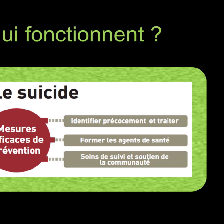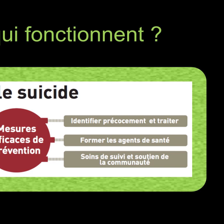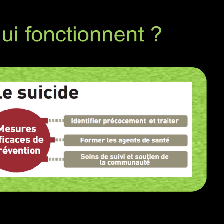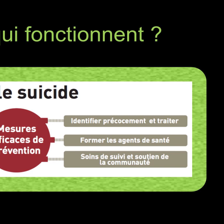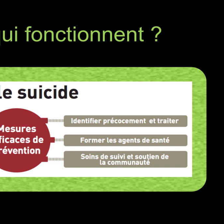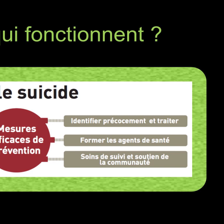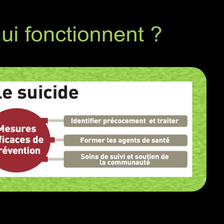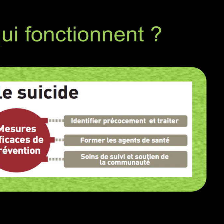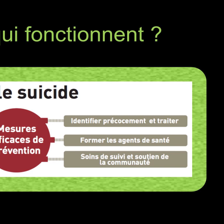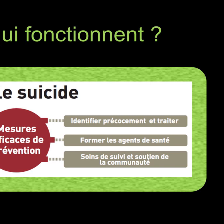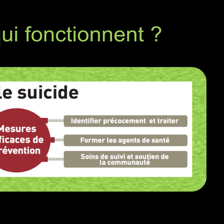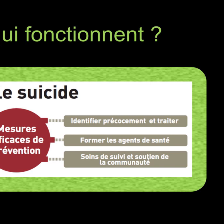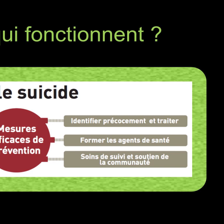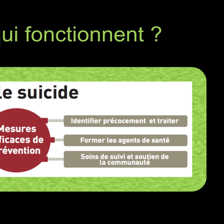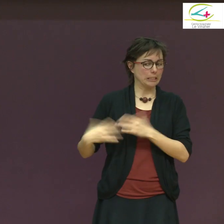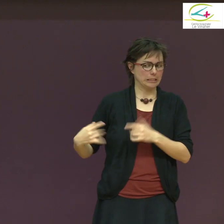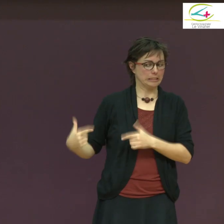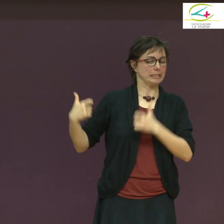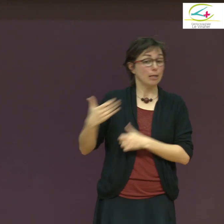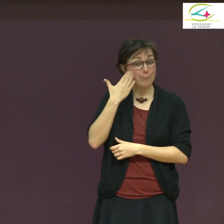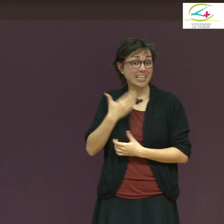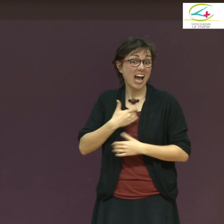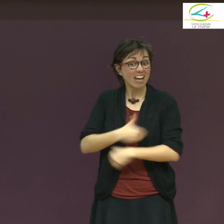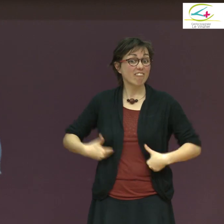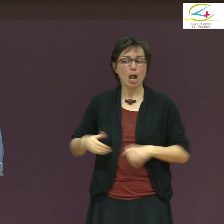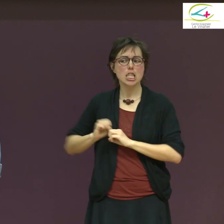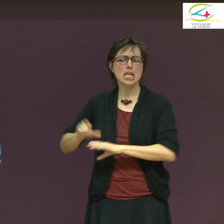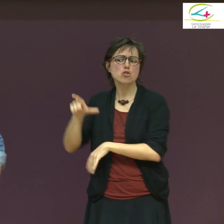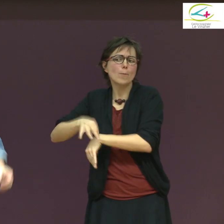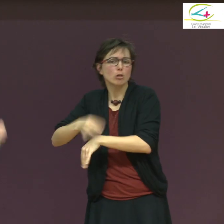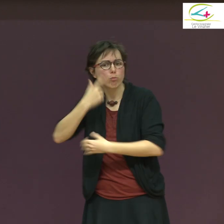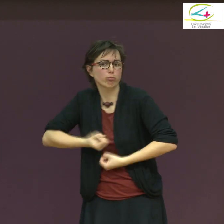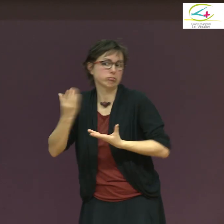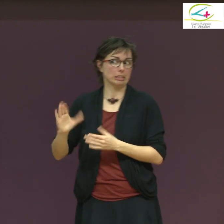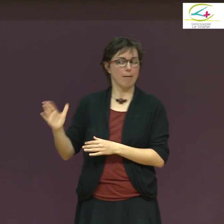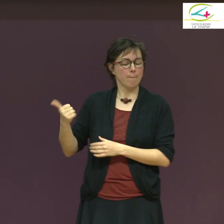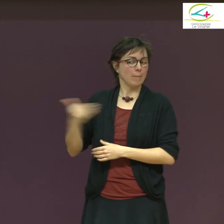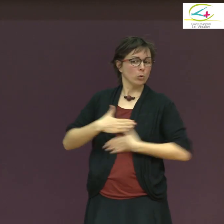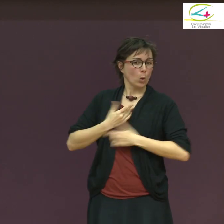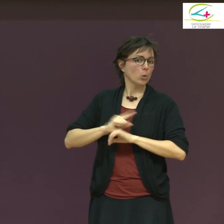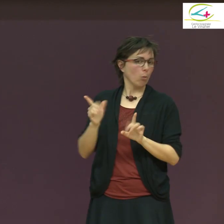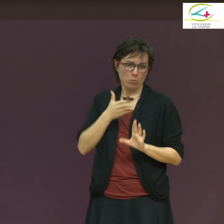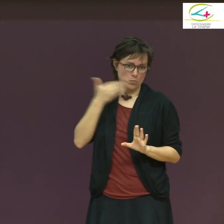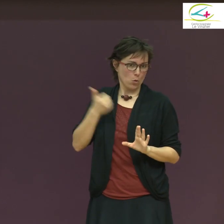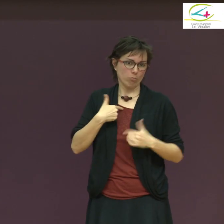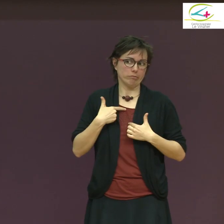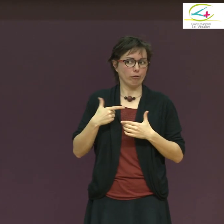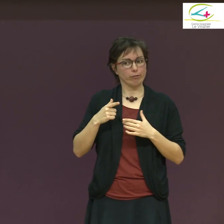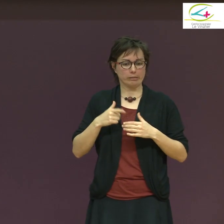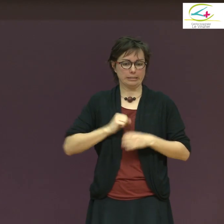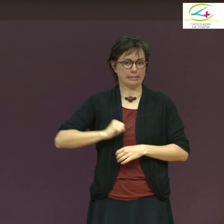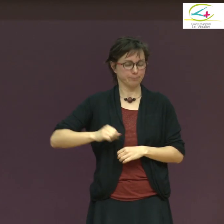depuis le début, donc ça va être encore plus compliqué. Le premier moyen de prévenir le suicide, celui qui fonctionne le mieux partout dans le monde,